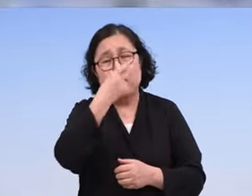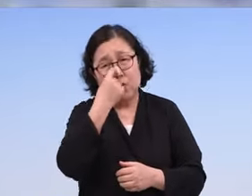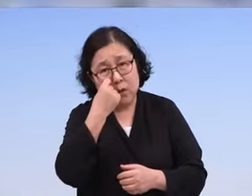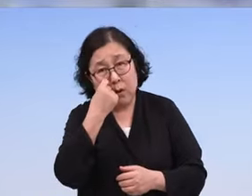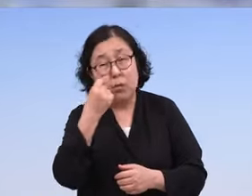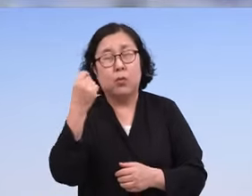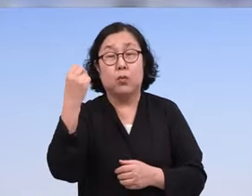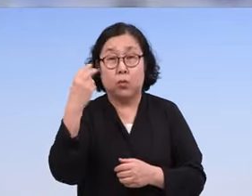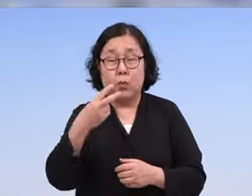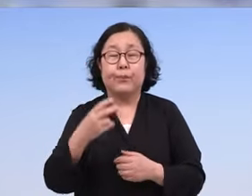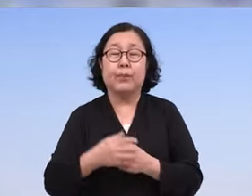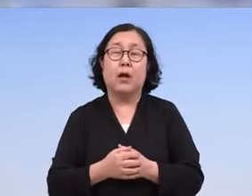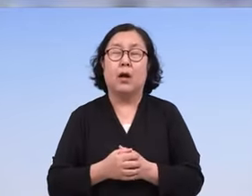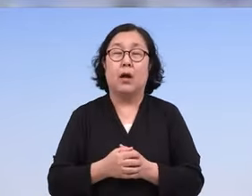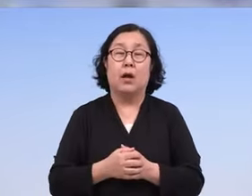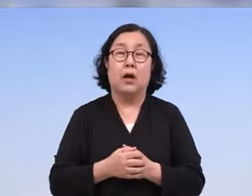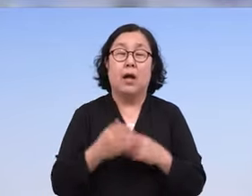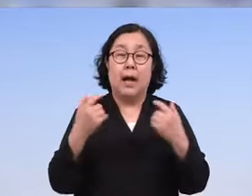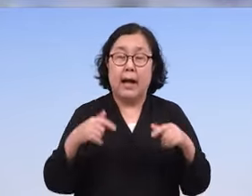못 먹을 정도였으니까요.